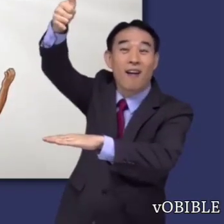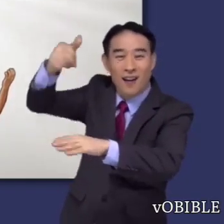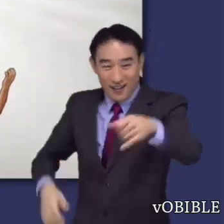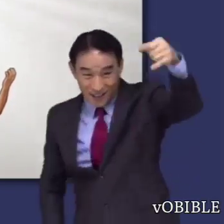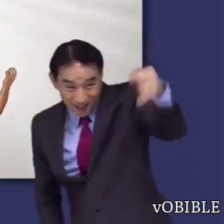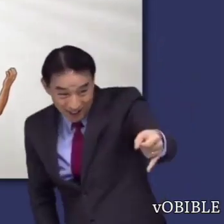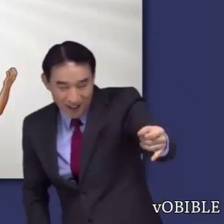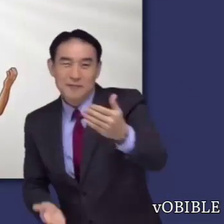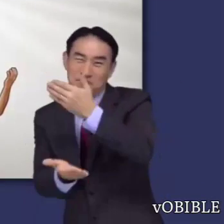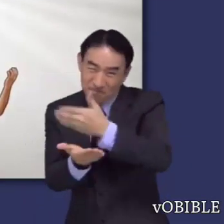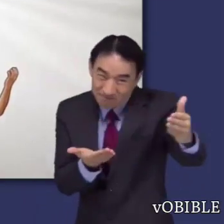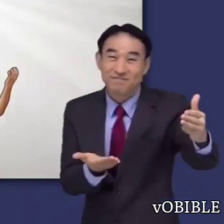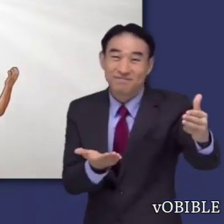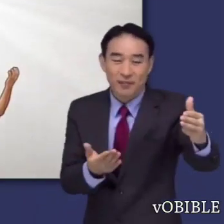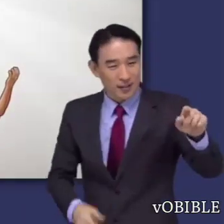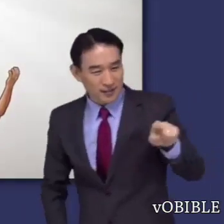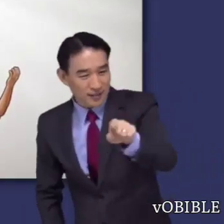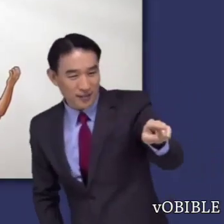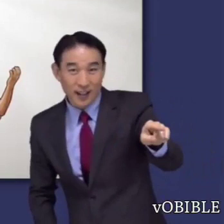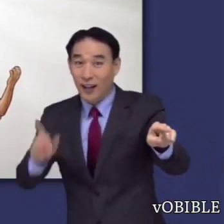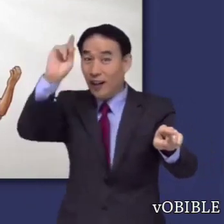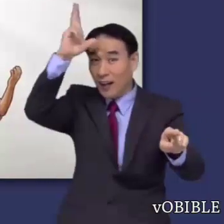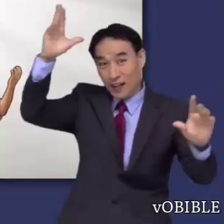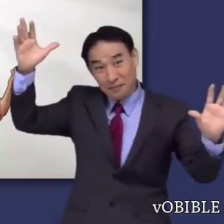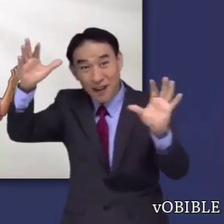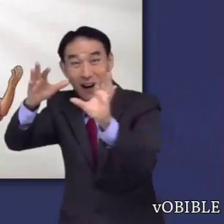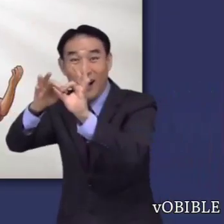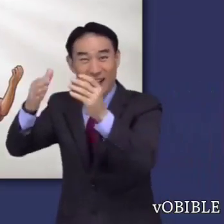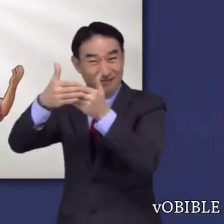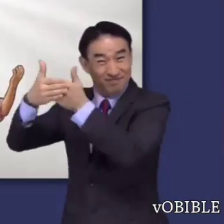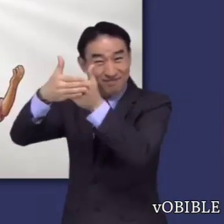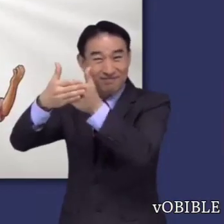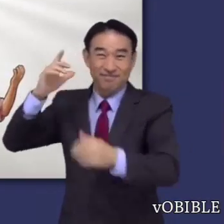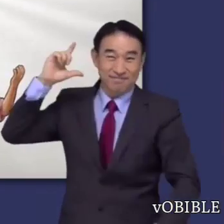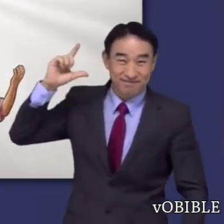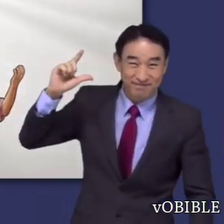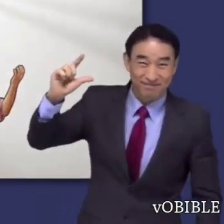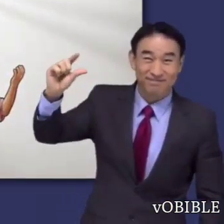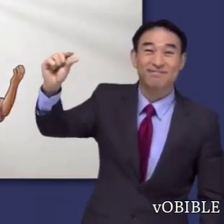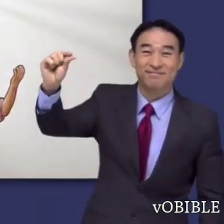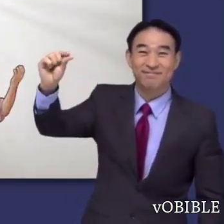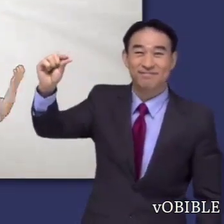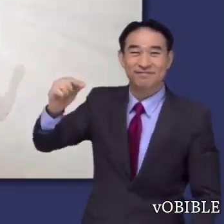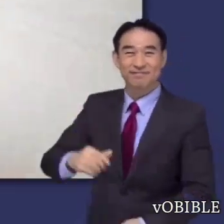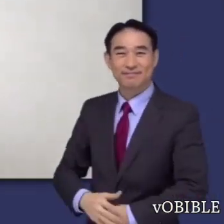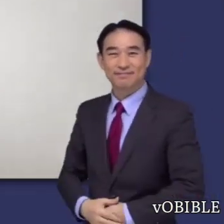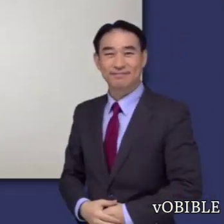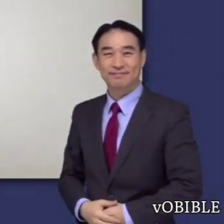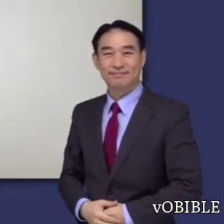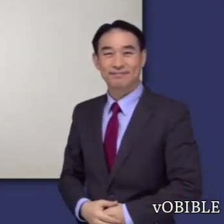立的崇拜安排。通过这个安排，我们就可以跟上帝有良好的关系，直到永远。